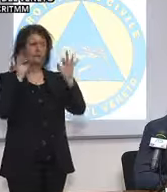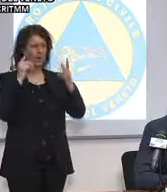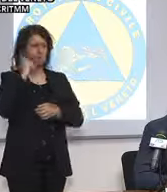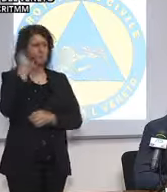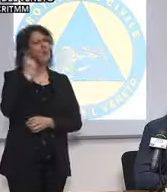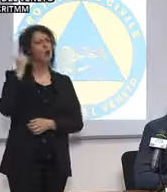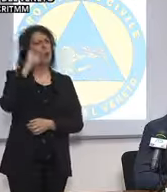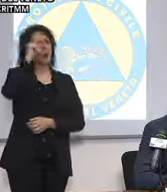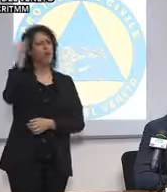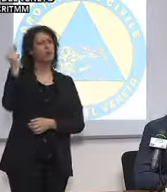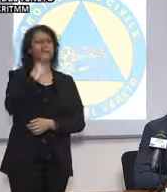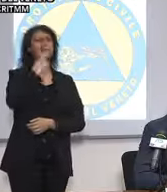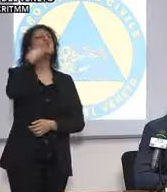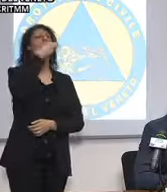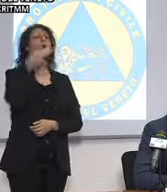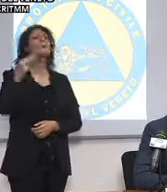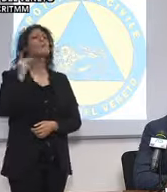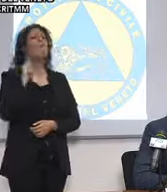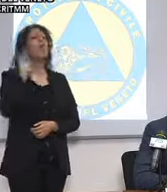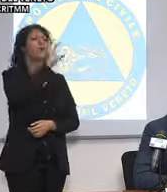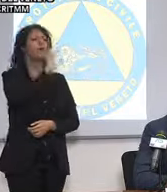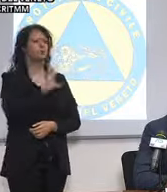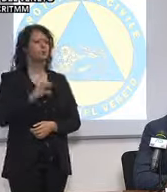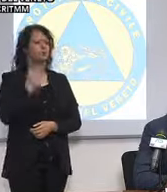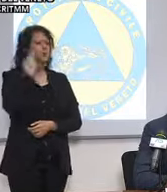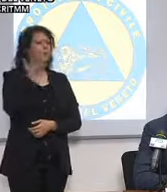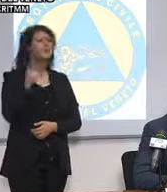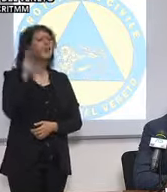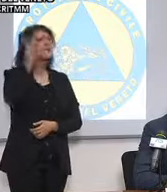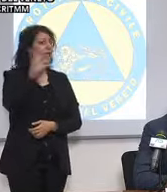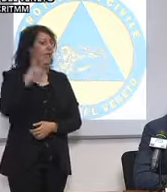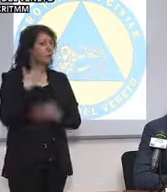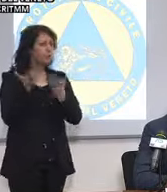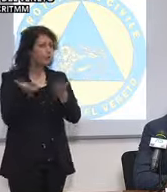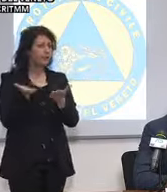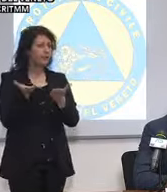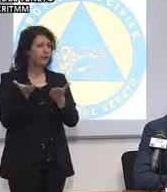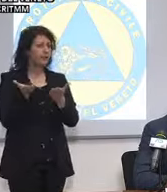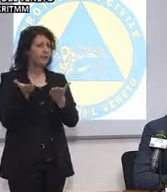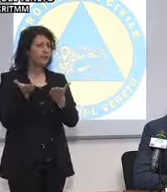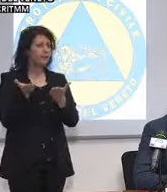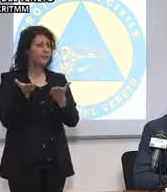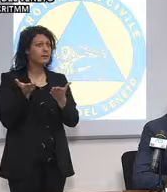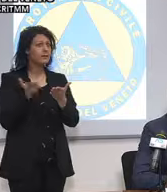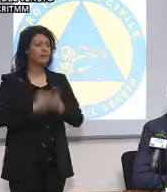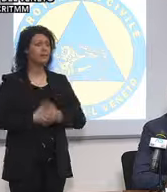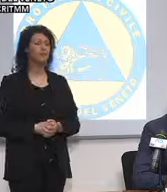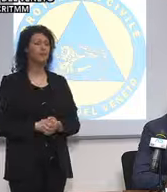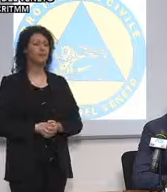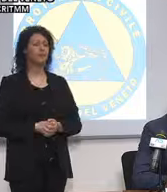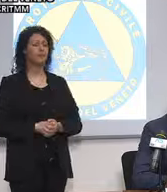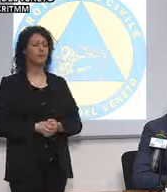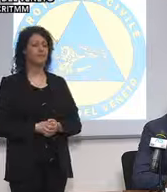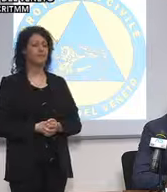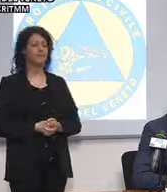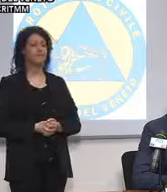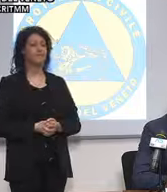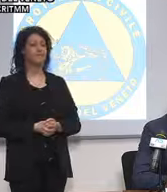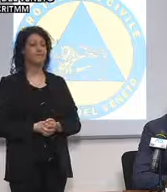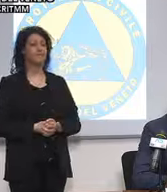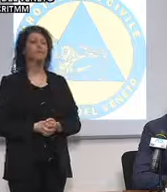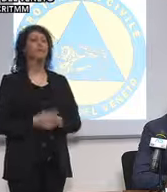a dire che il Veneto è stato inadempiente. Punto. Ditelo. Trovo qualcuno che vi spiega perché è stato inadempiente. Rispetto